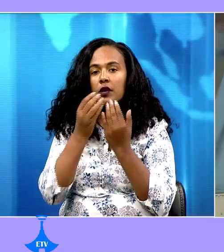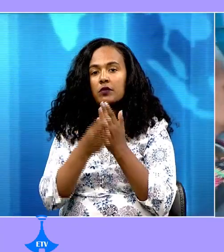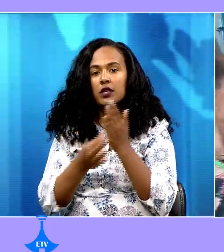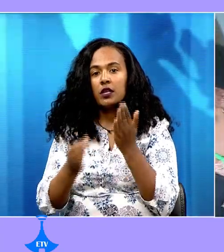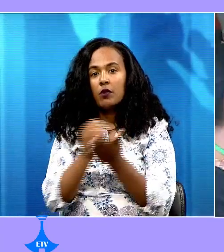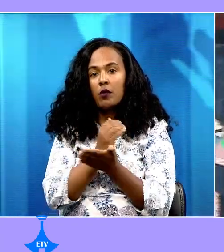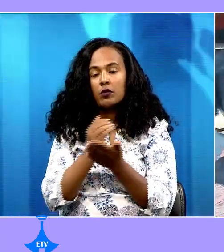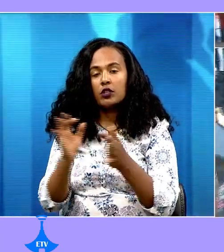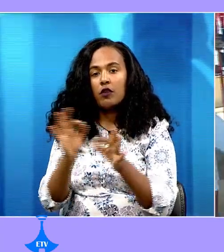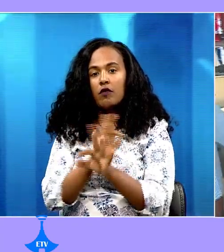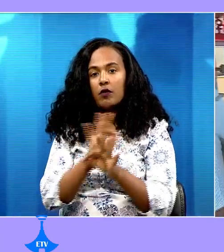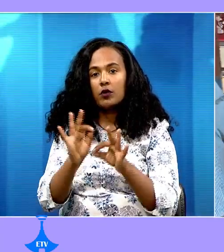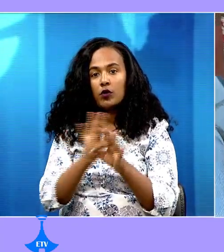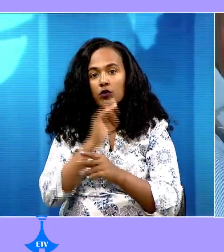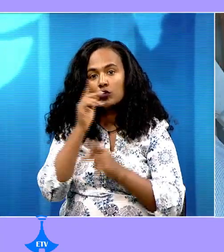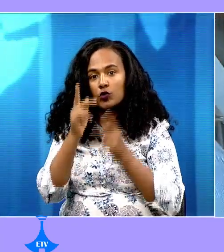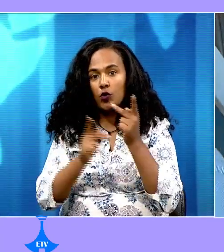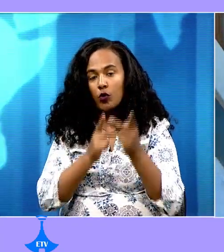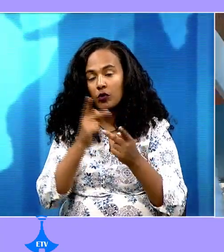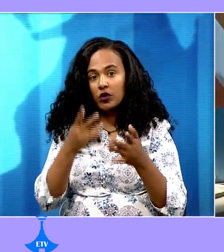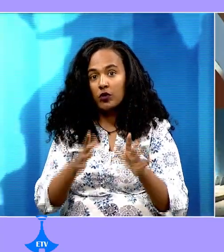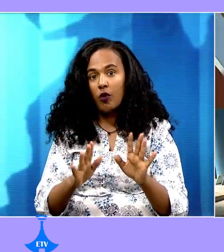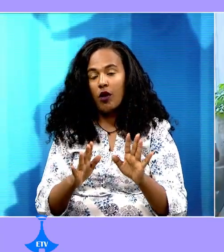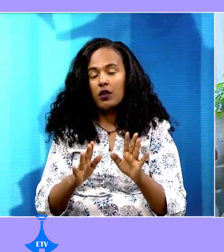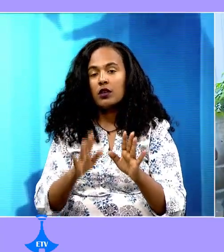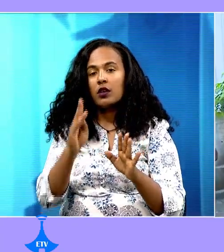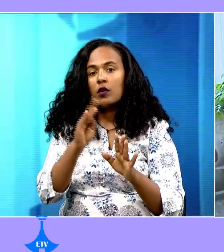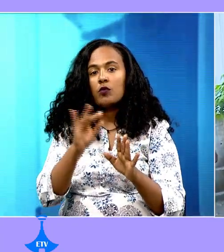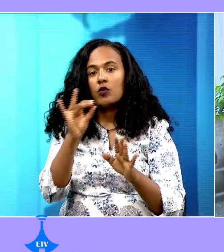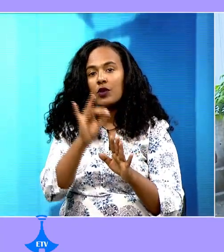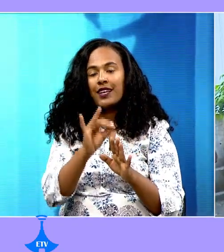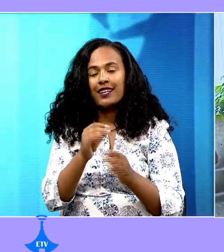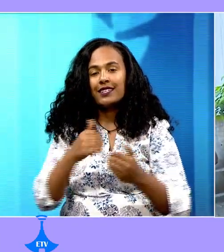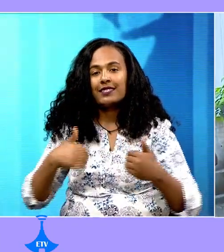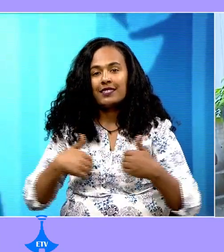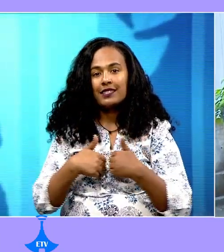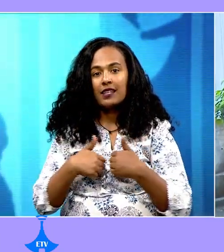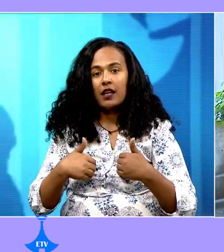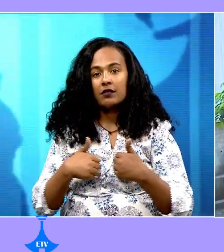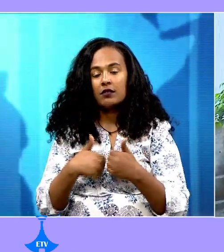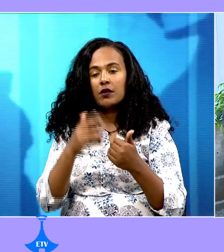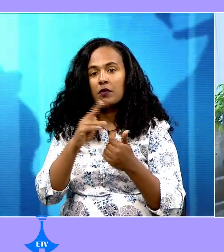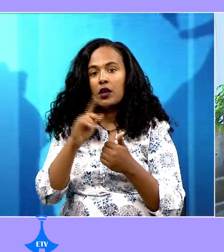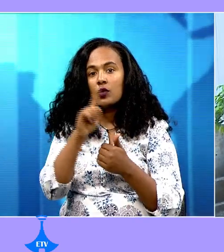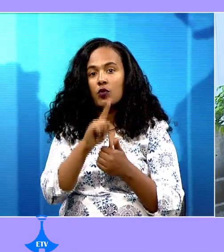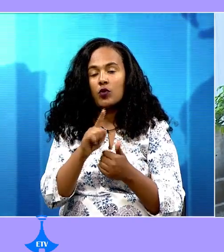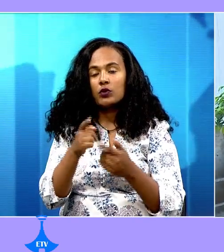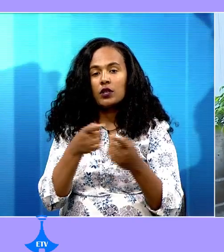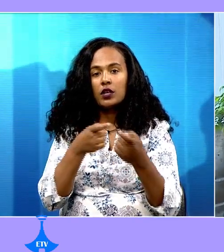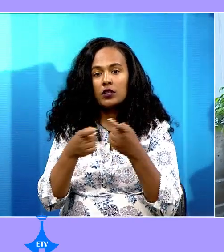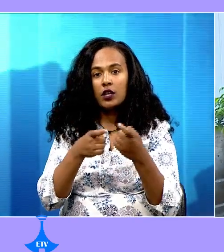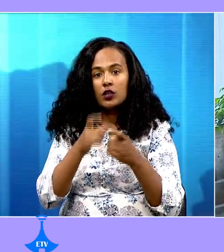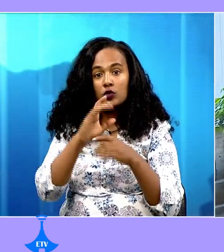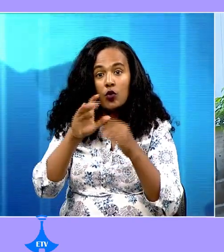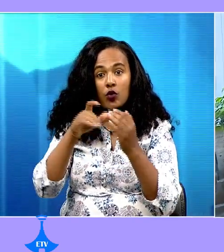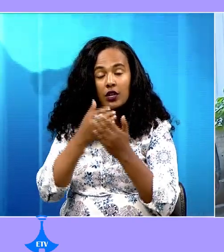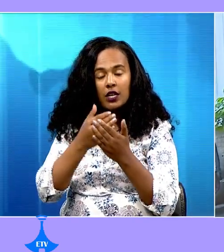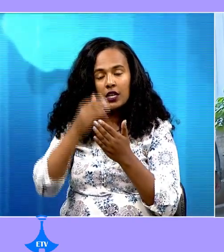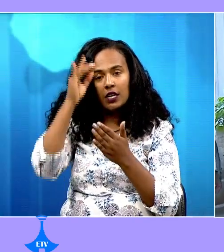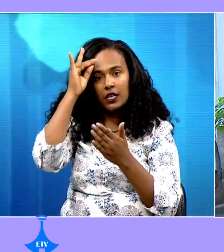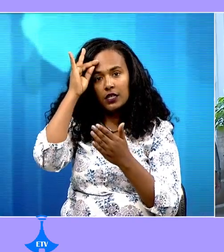ማምረቻ ፋብሪካዎችን ጎብኝተዋል። የሙሌ እንስሳት መኖ ማቀነባበሪያ ፋብሪካ ስራ አስኪያጅ ኮሎኔል ነገሰ ጫኔ ስለ